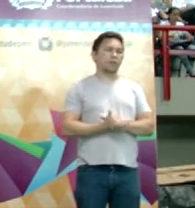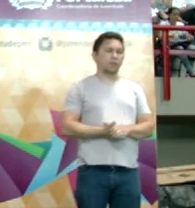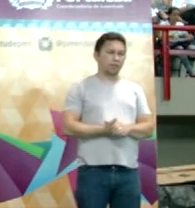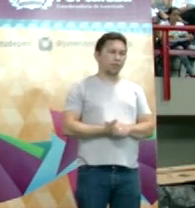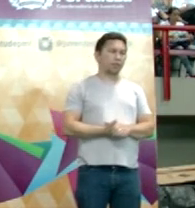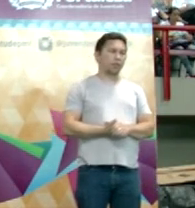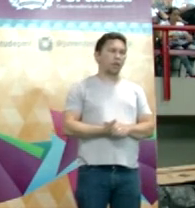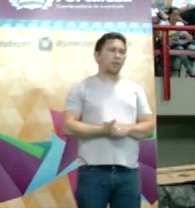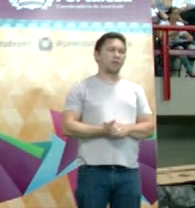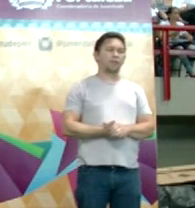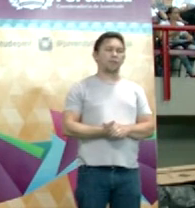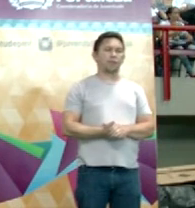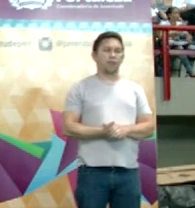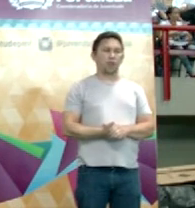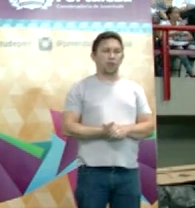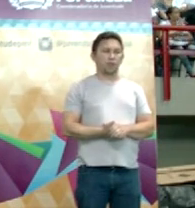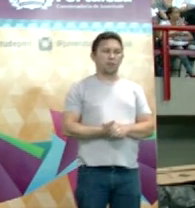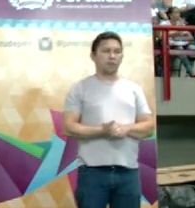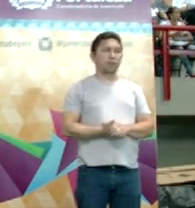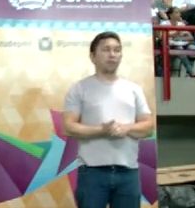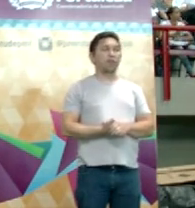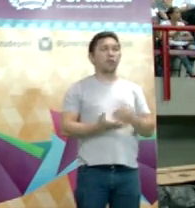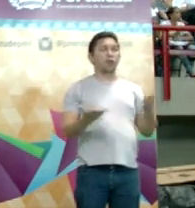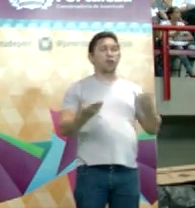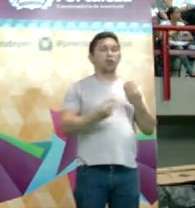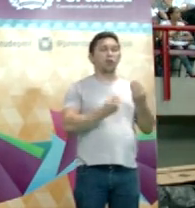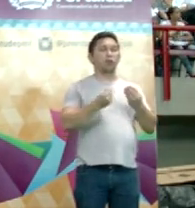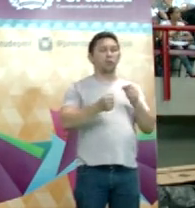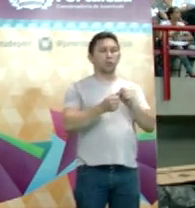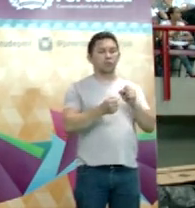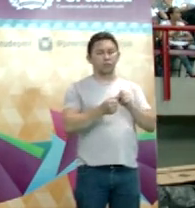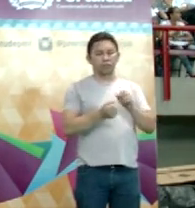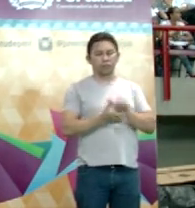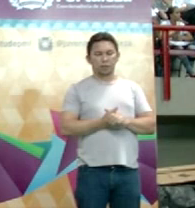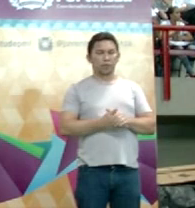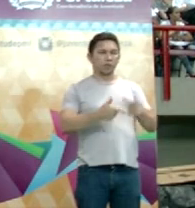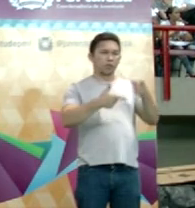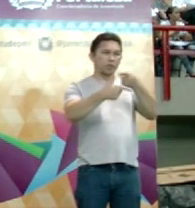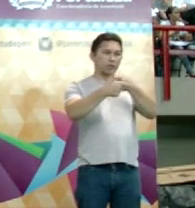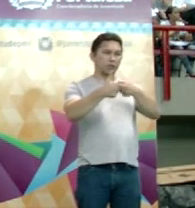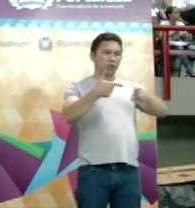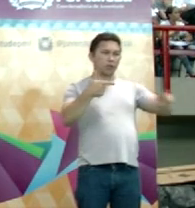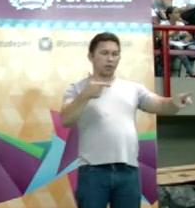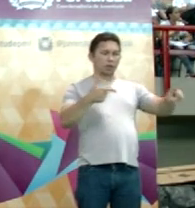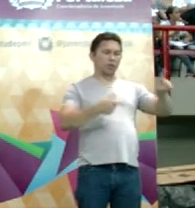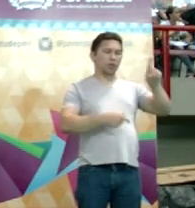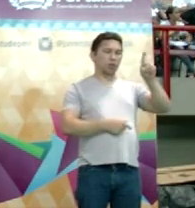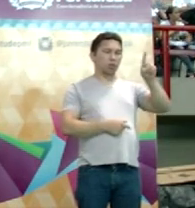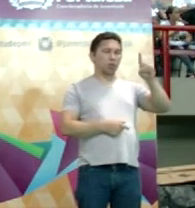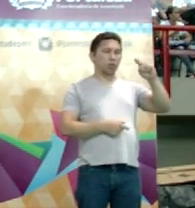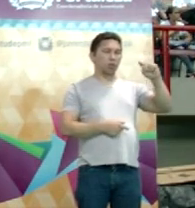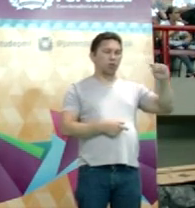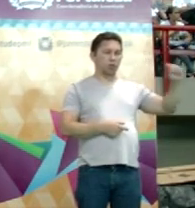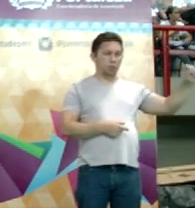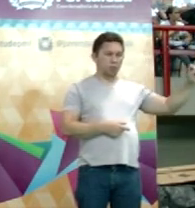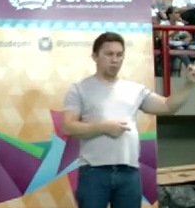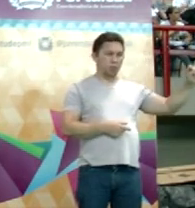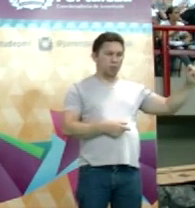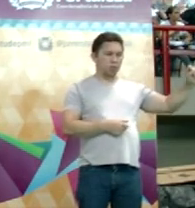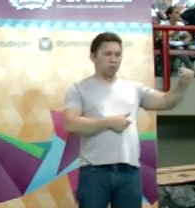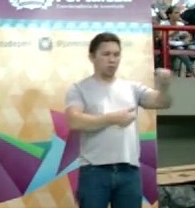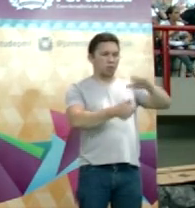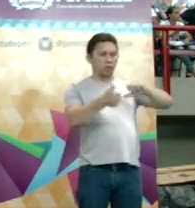mililitros. Vai ser o meu resultado em mililitros. Agora o que que eu faço? Divido por 1000 e aí eu transformo